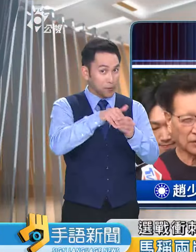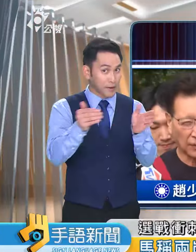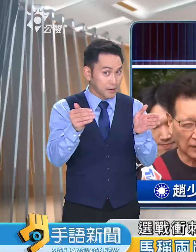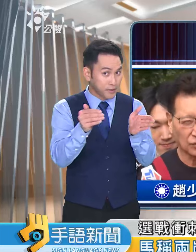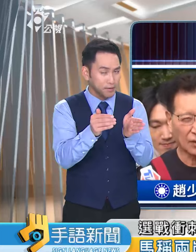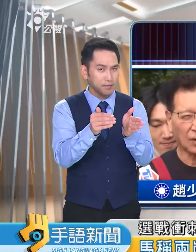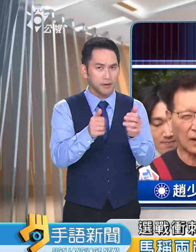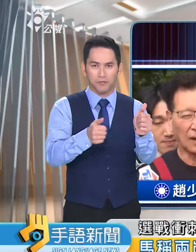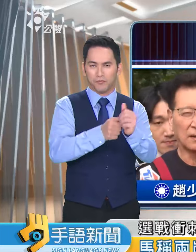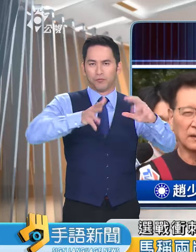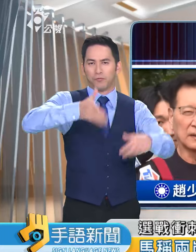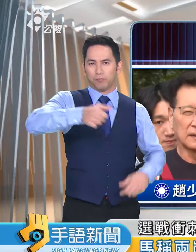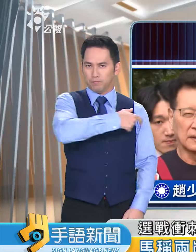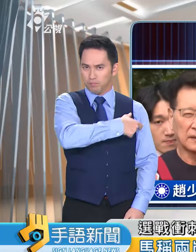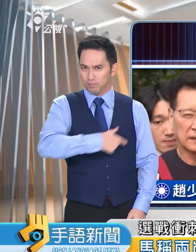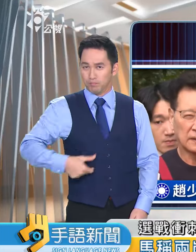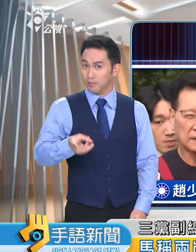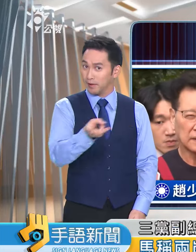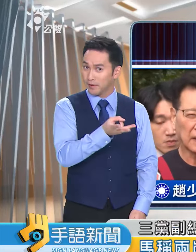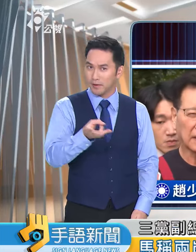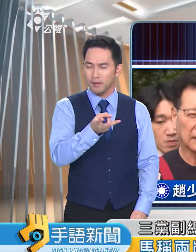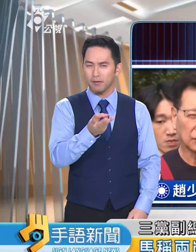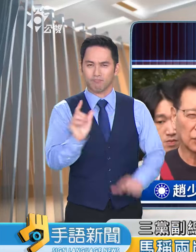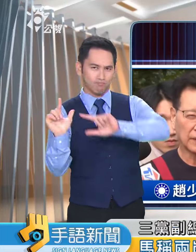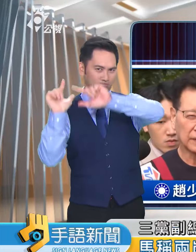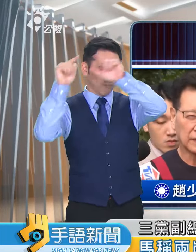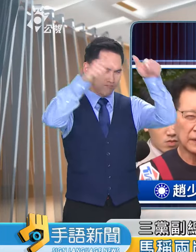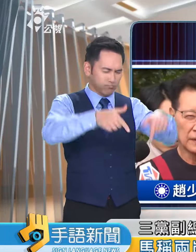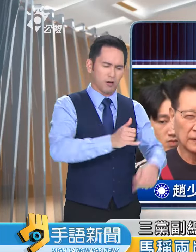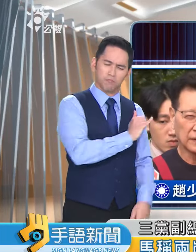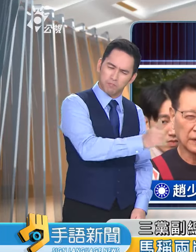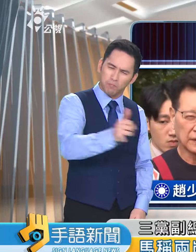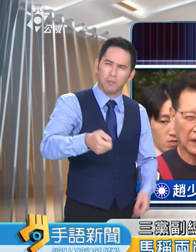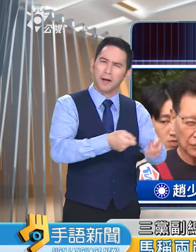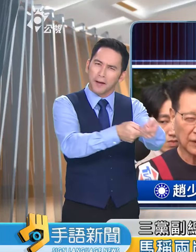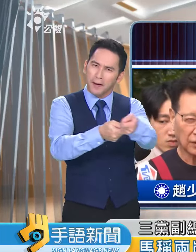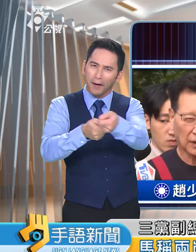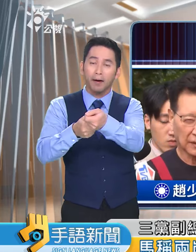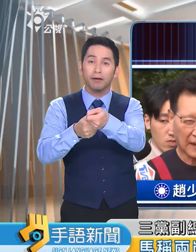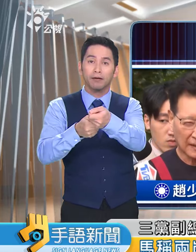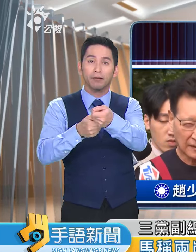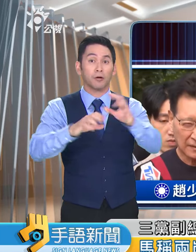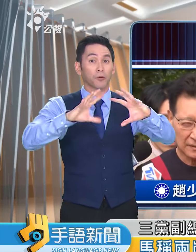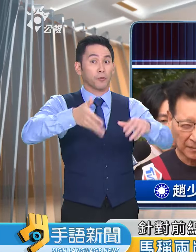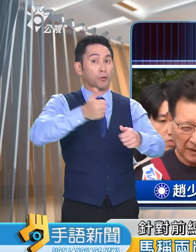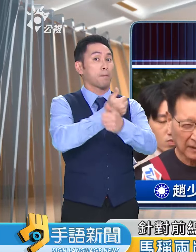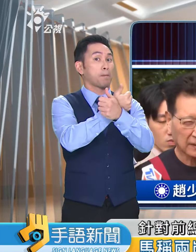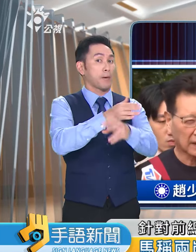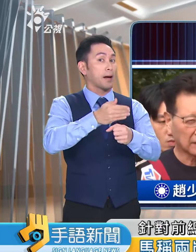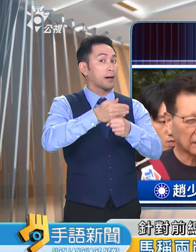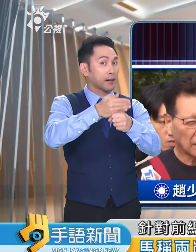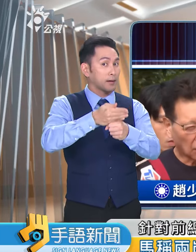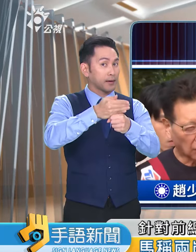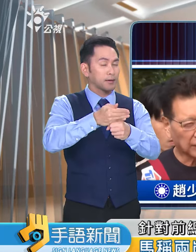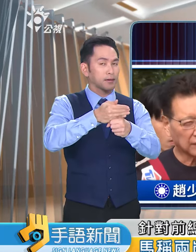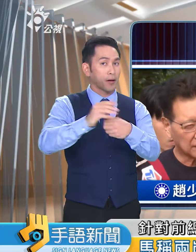选战冲刺阶段，三党副总统候选人的行程也满档。针对前总统马英九接